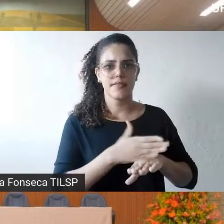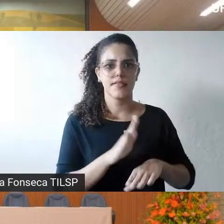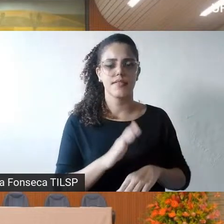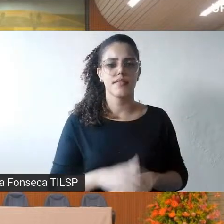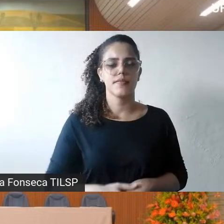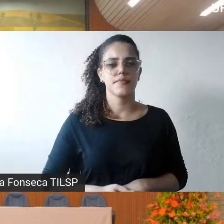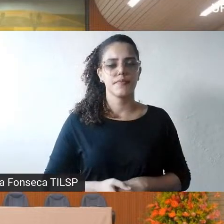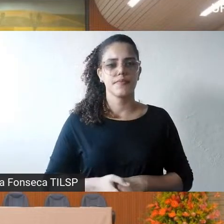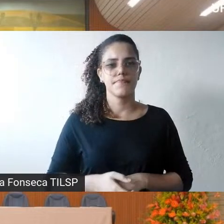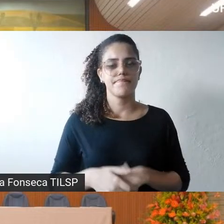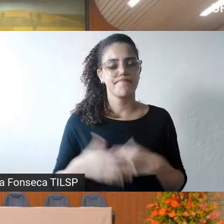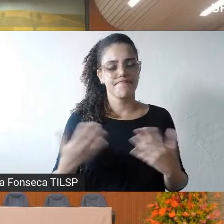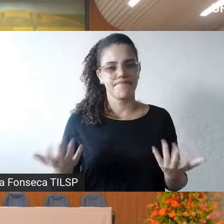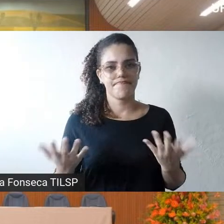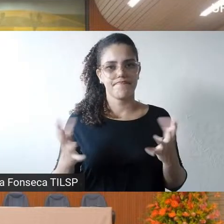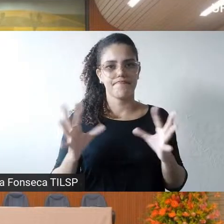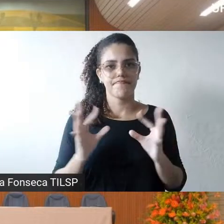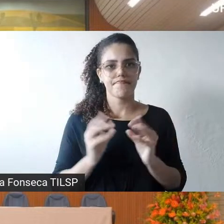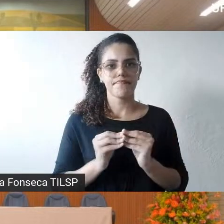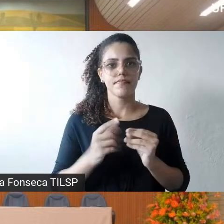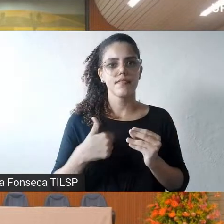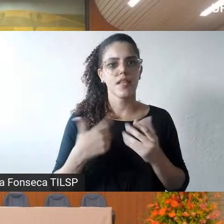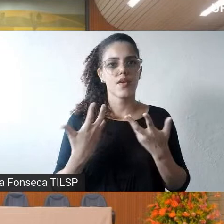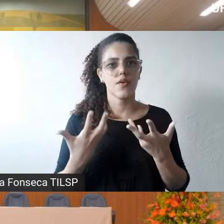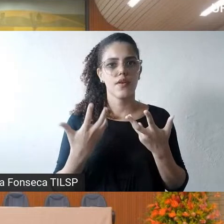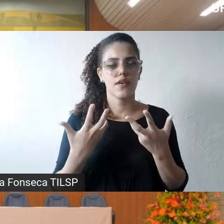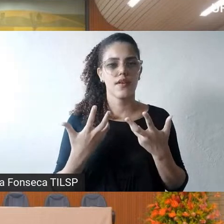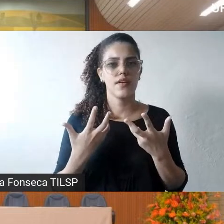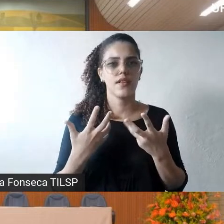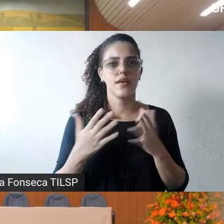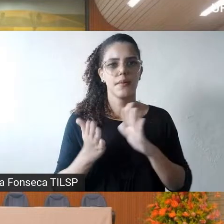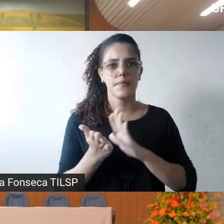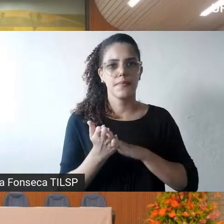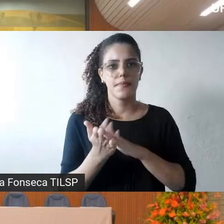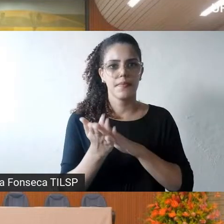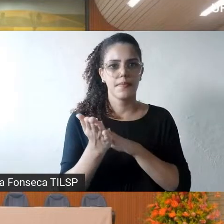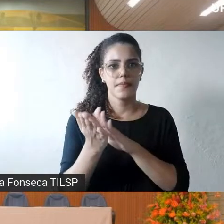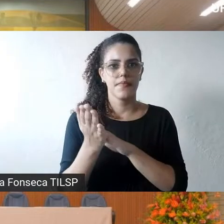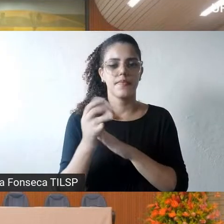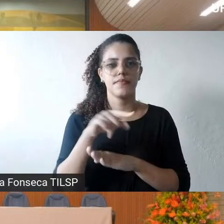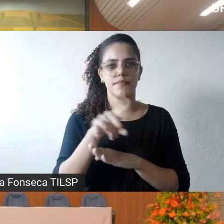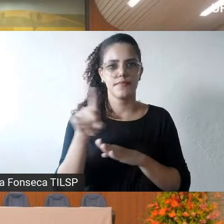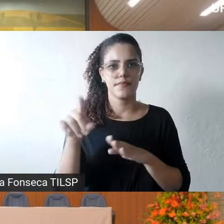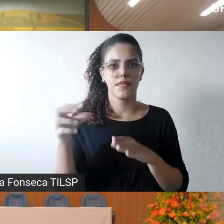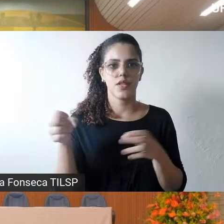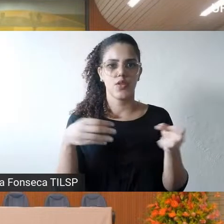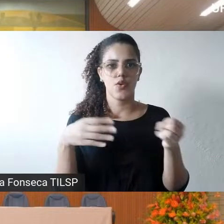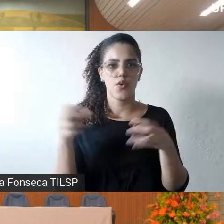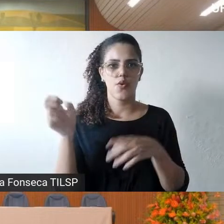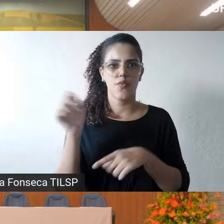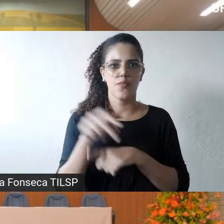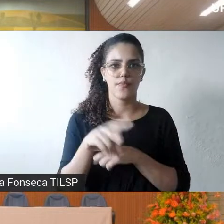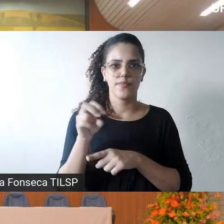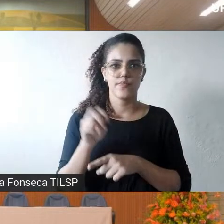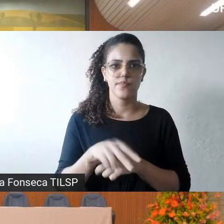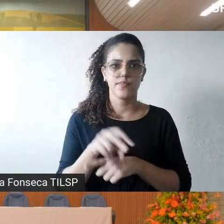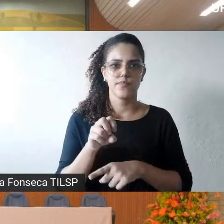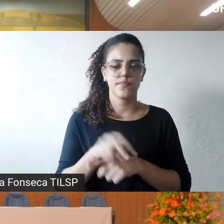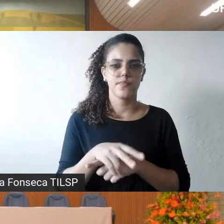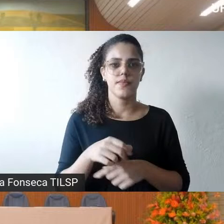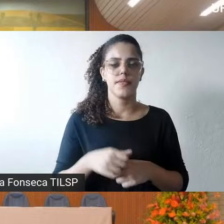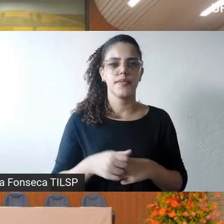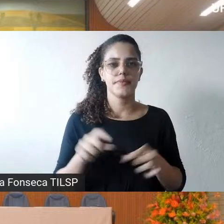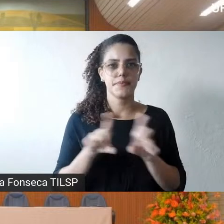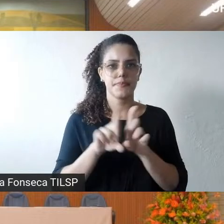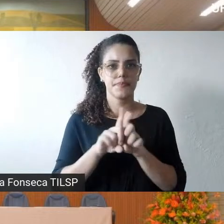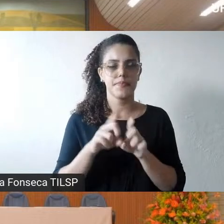Enfim, eu queria, para finalizar, parabenizar os ingressantes, deixar todo o meu carinho, meu